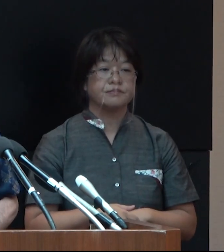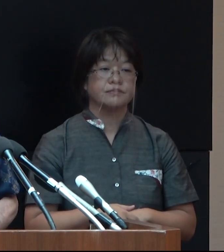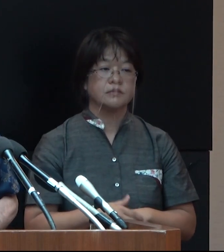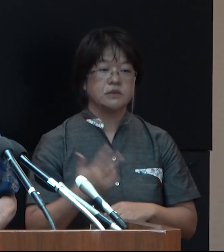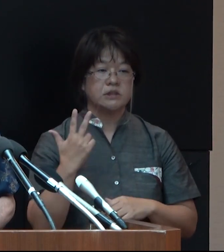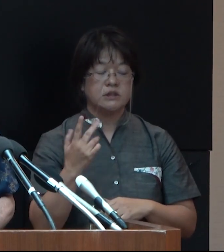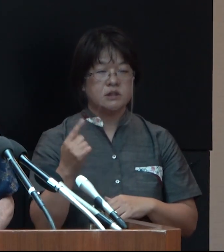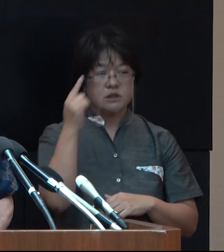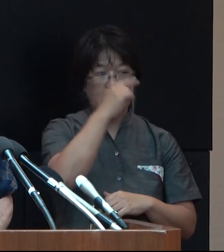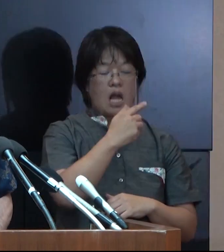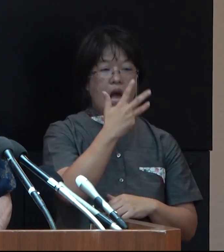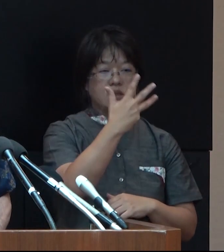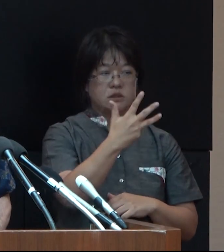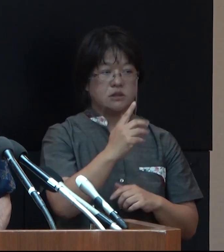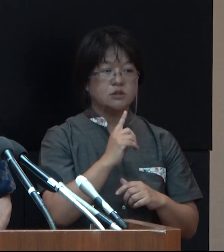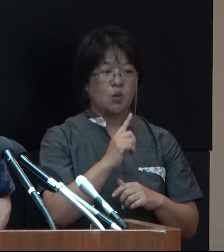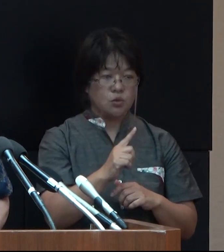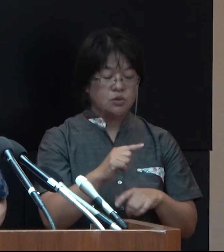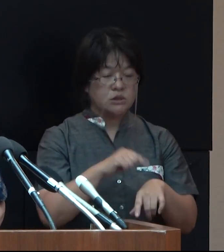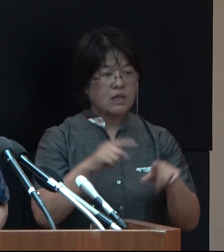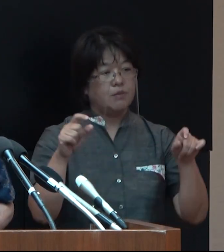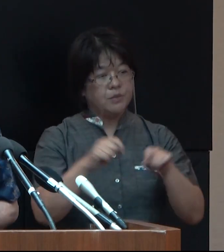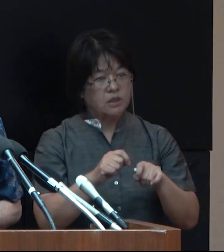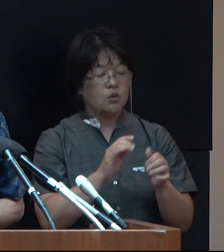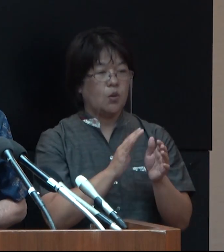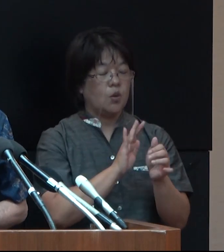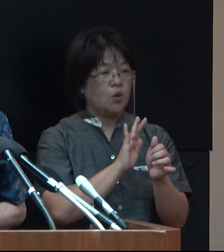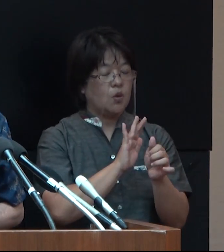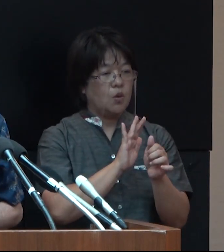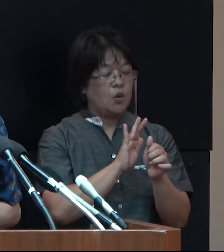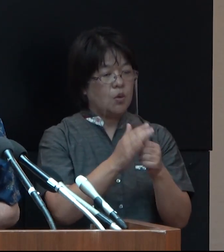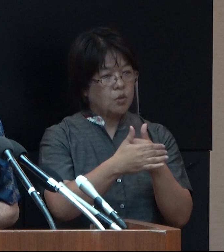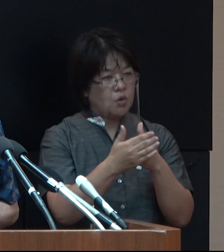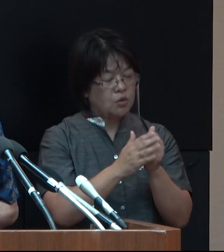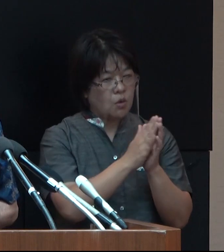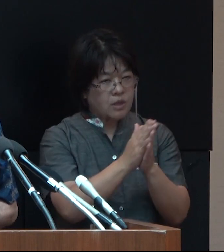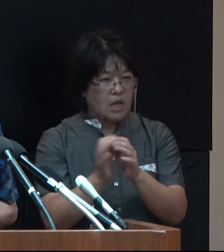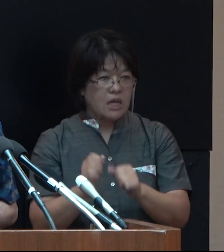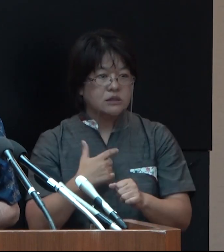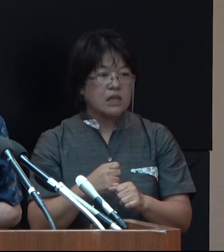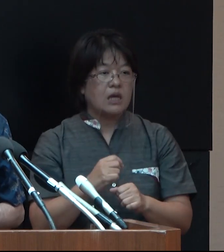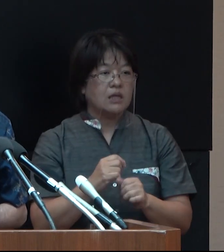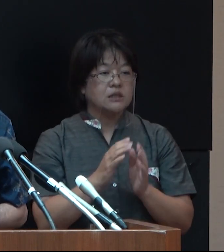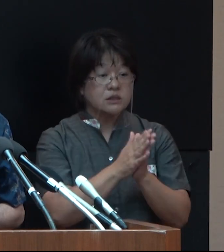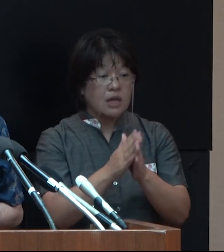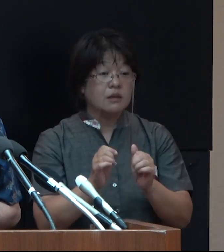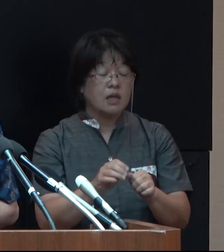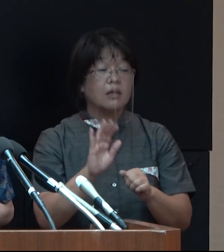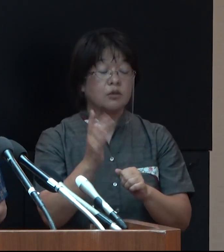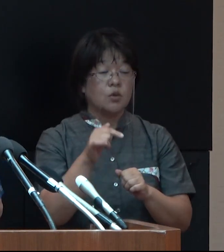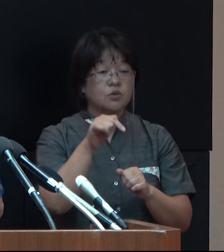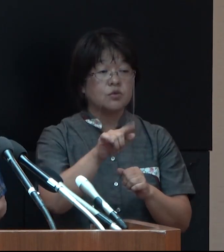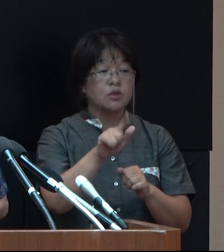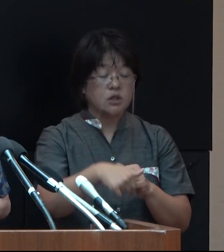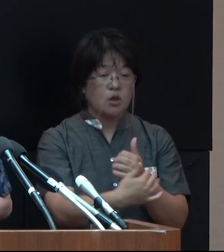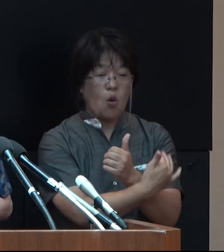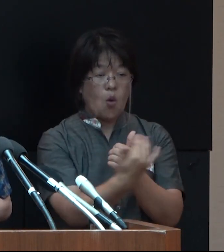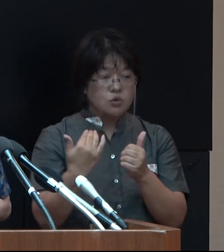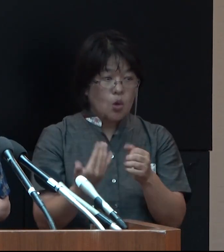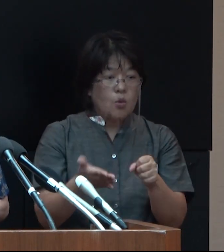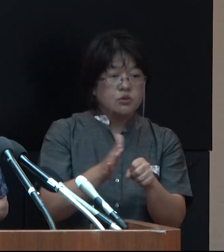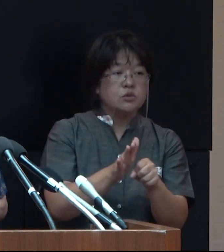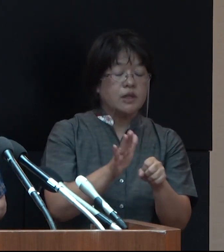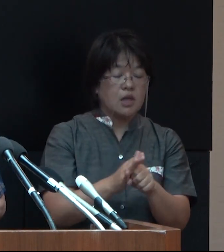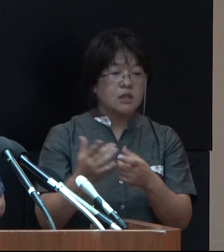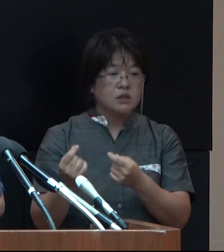という、時短の協力のお願いをしたんですが、結果的にはもうその時には休業補償なども含めて、